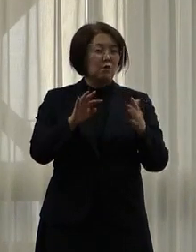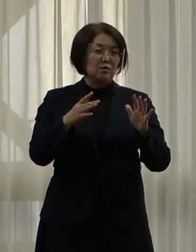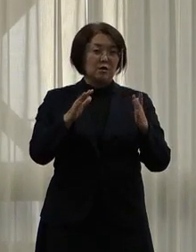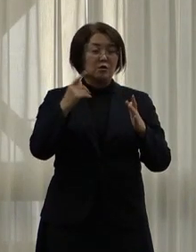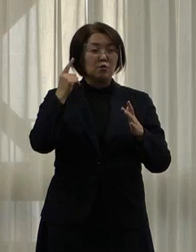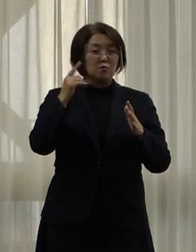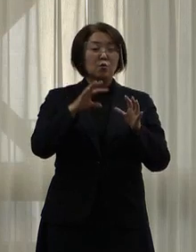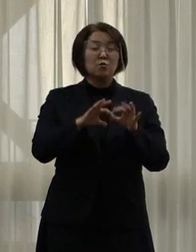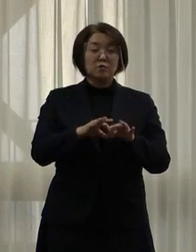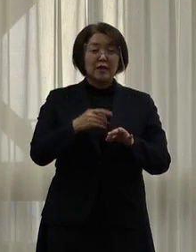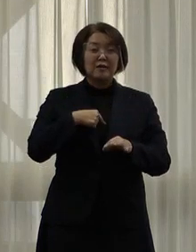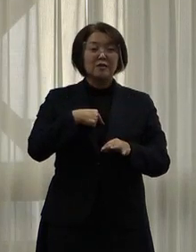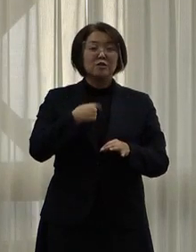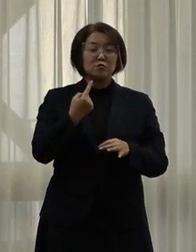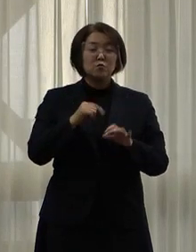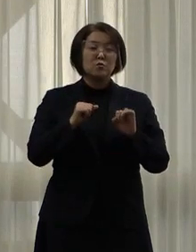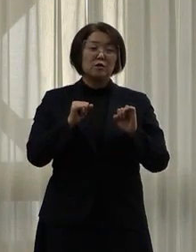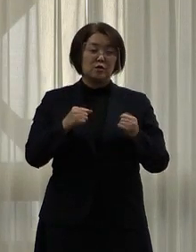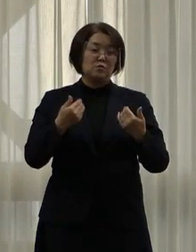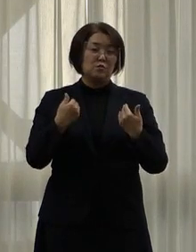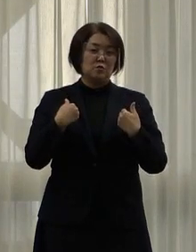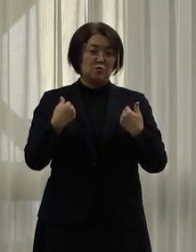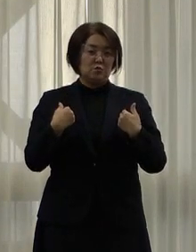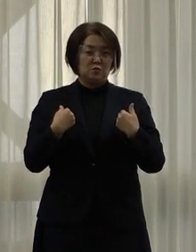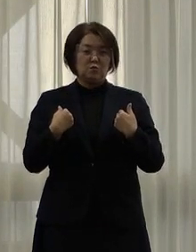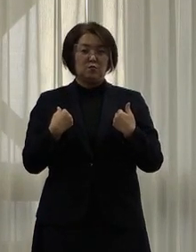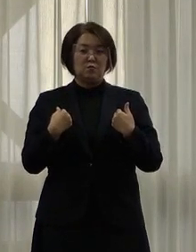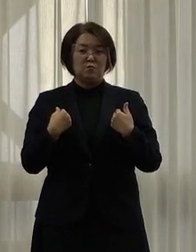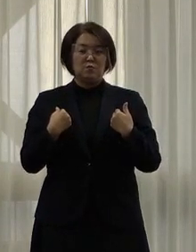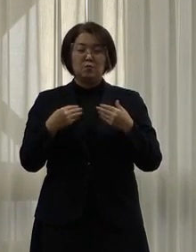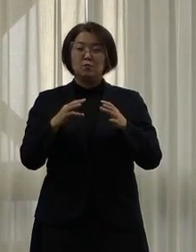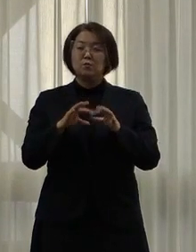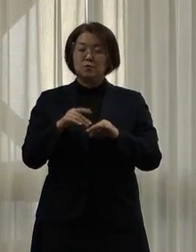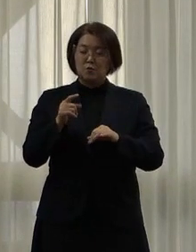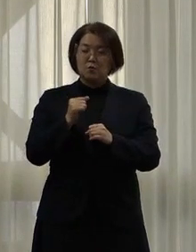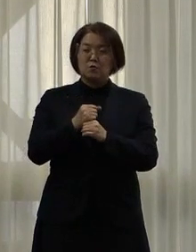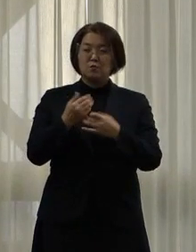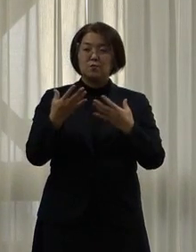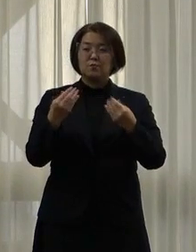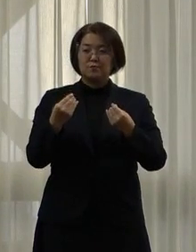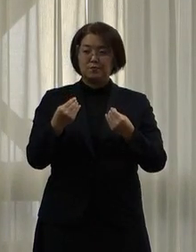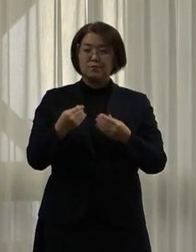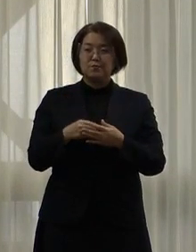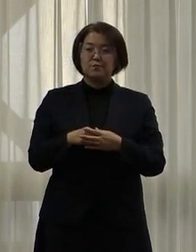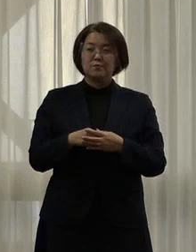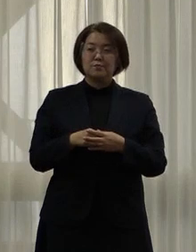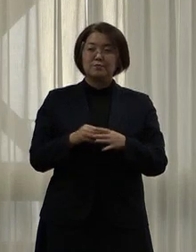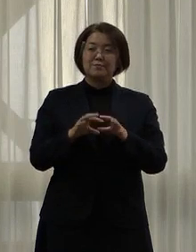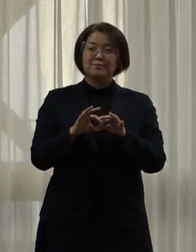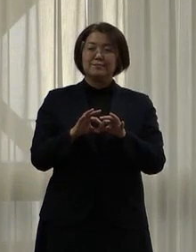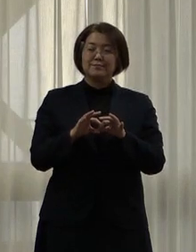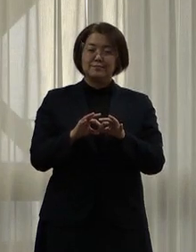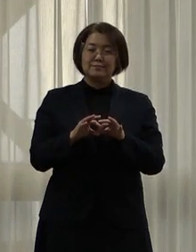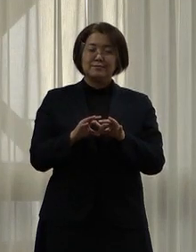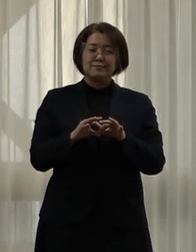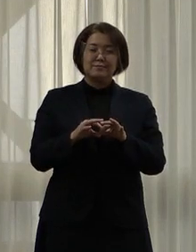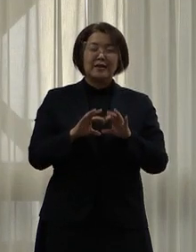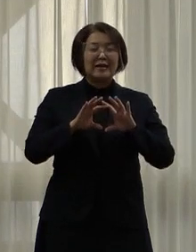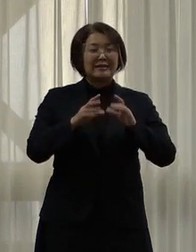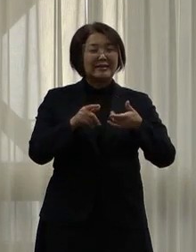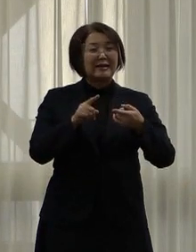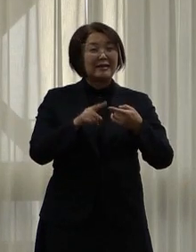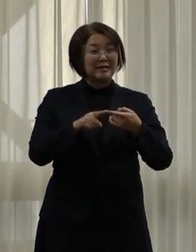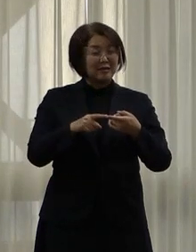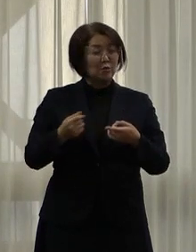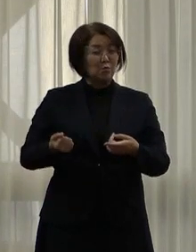これはやっぱり自分たちでやるしかないということで、このような指標を作りました。そういう意味ではとても、世界的に見てもユ